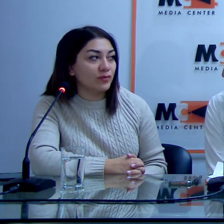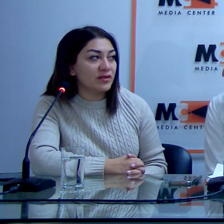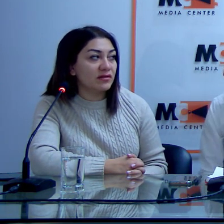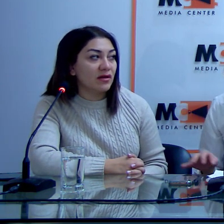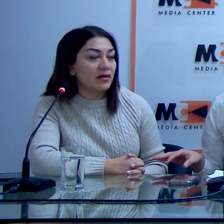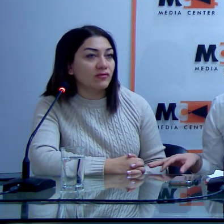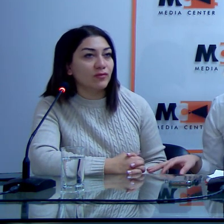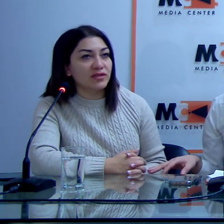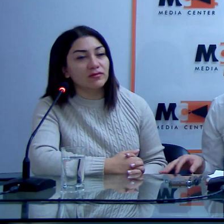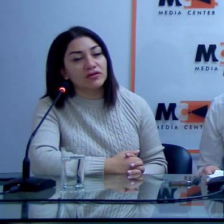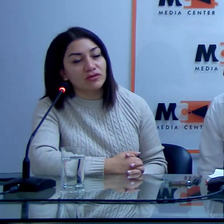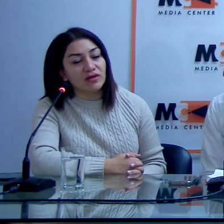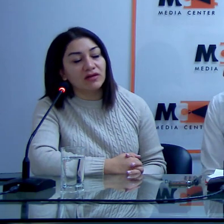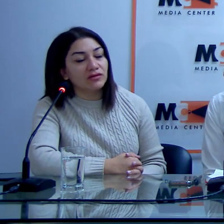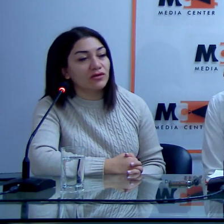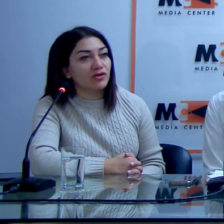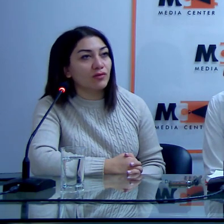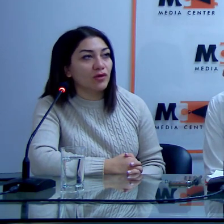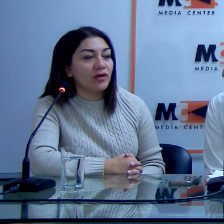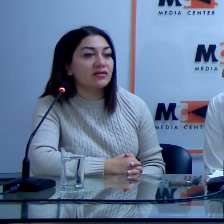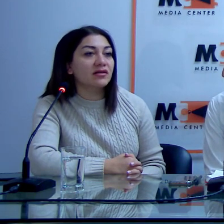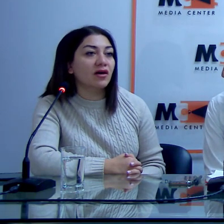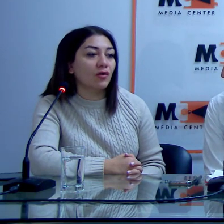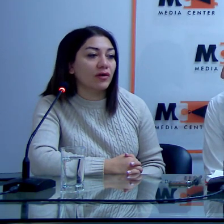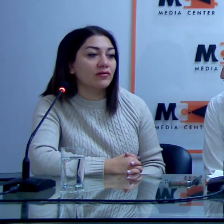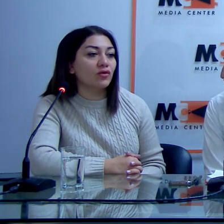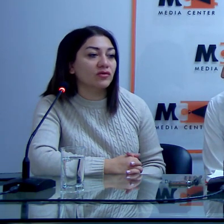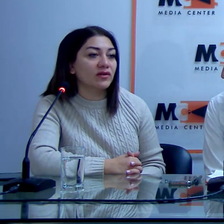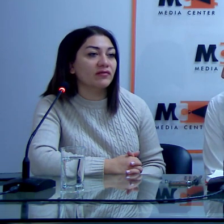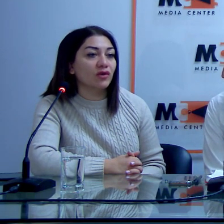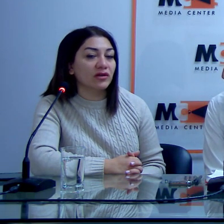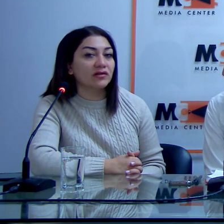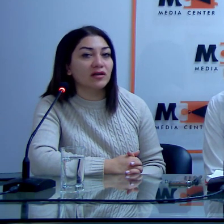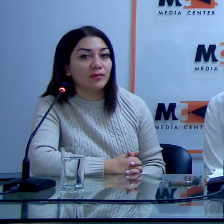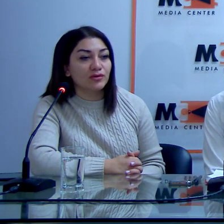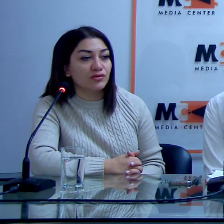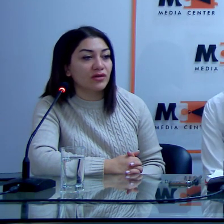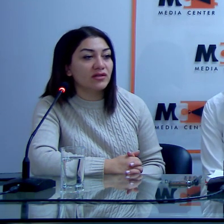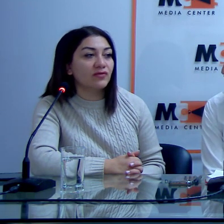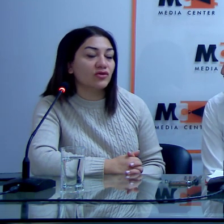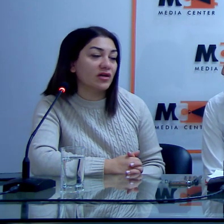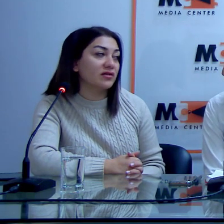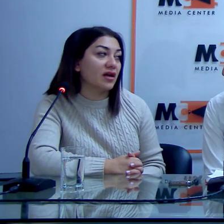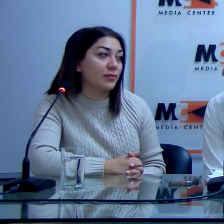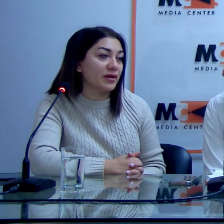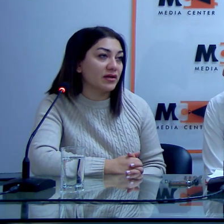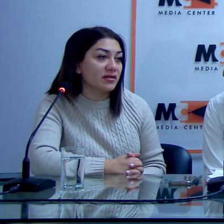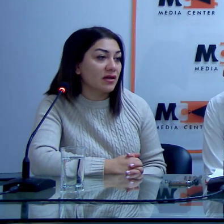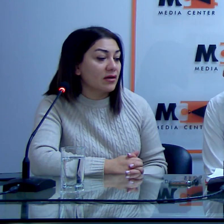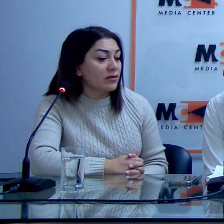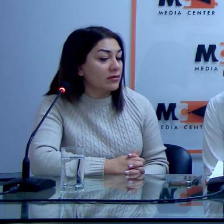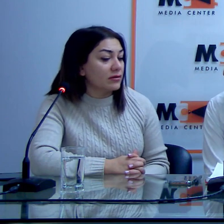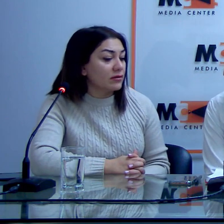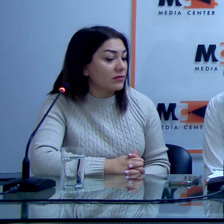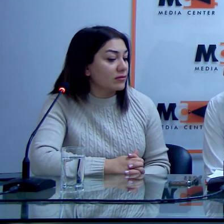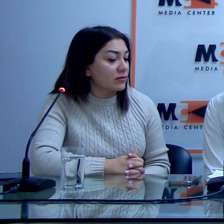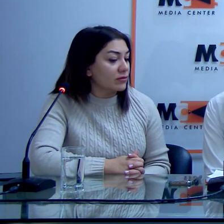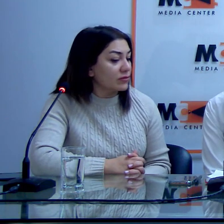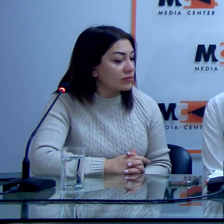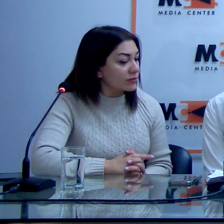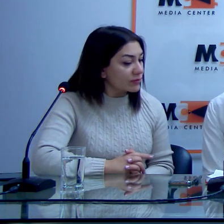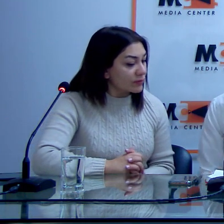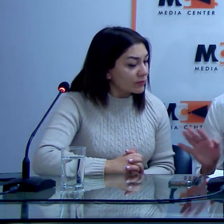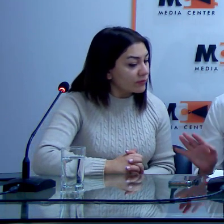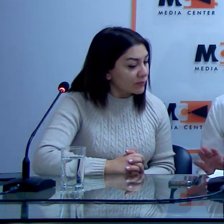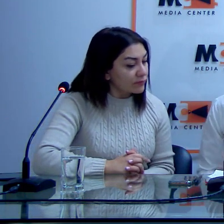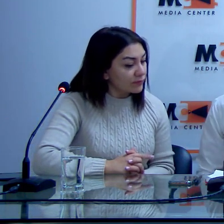դրանով, նույնպես որպես եւ լսողության խնդիր ունեցող բոլոր անձինք կարողանան օգտվել եւ որակյալ թարգմանություններից եւ խոսքային թերապիաներից։